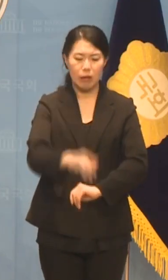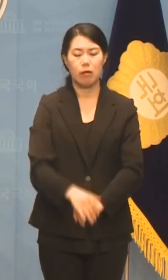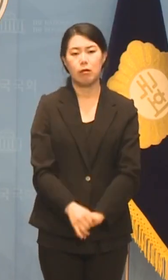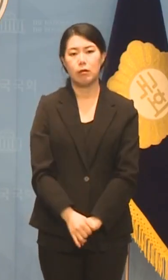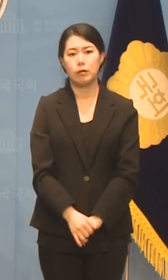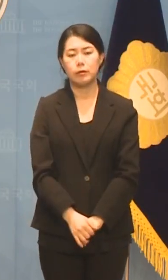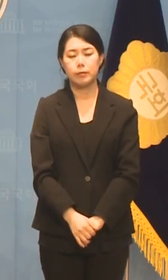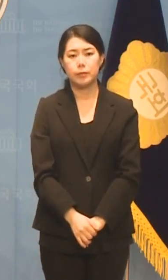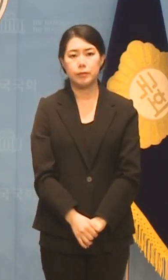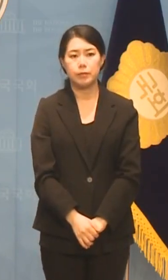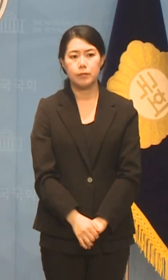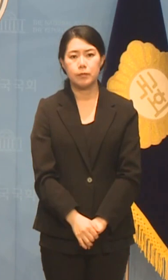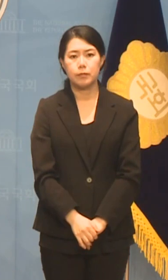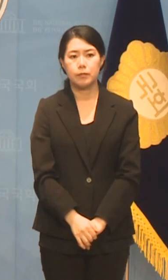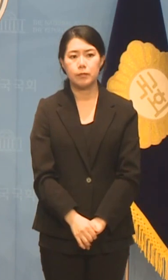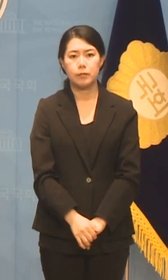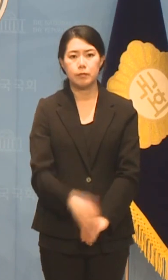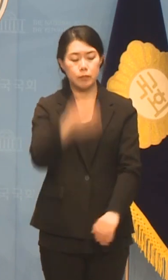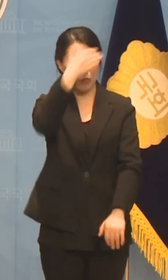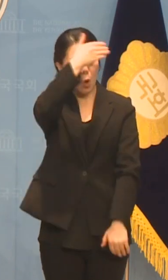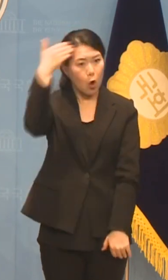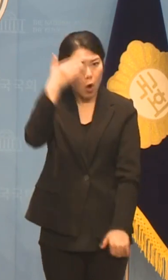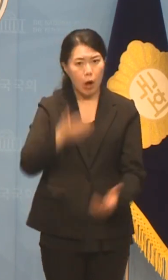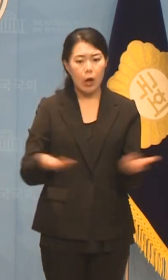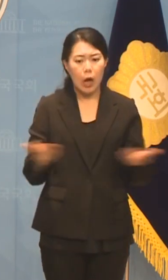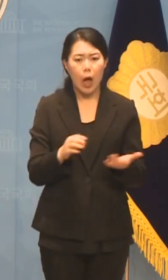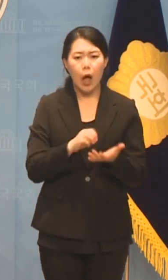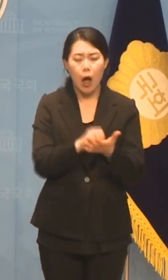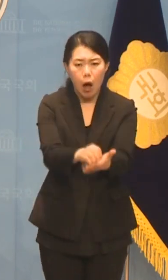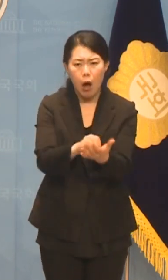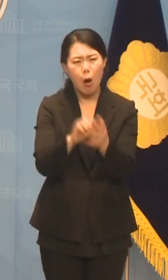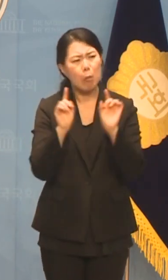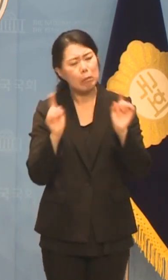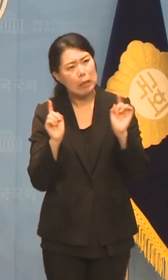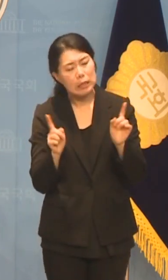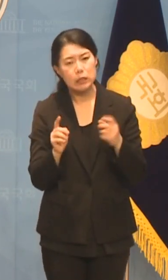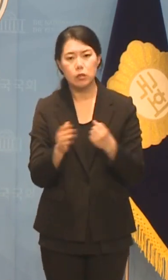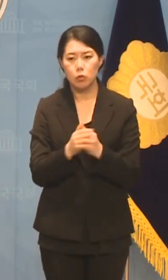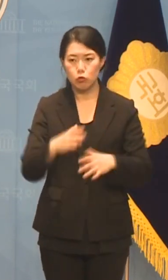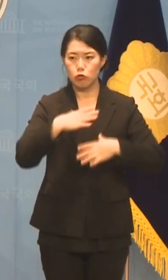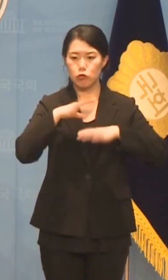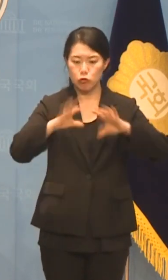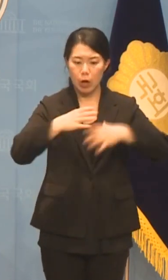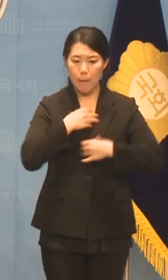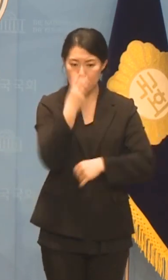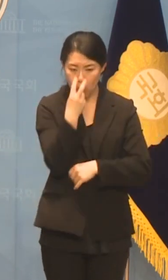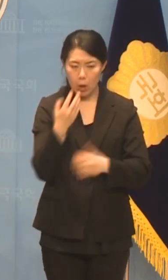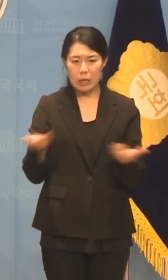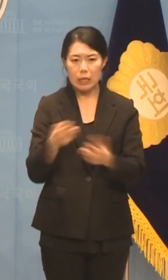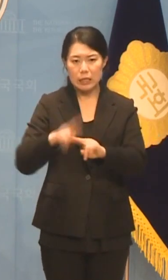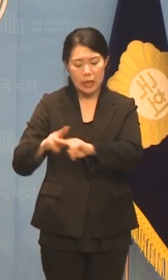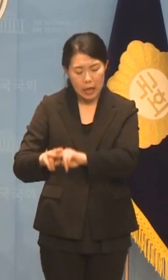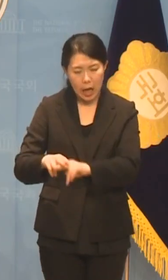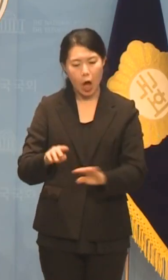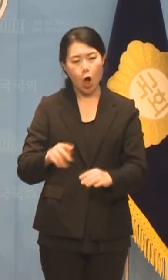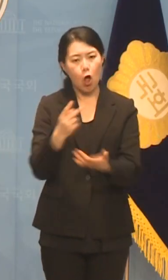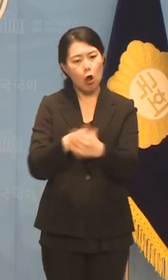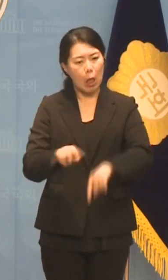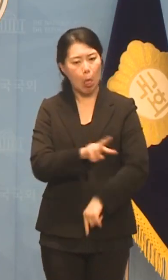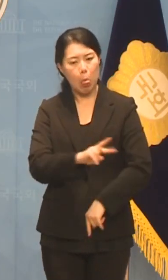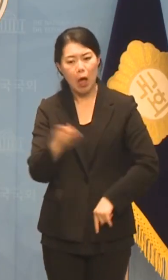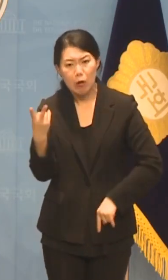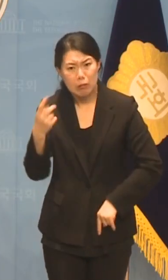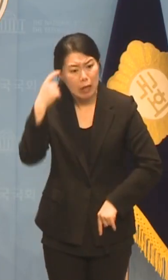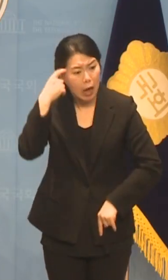합니다. 청년 취업난 시대를 이용해 국가안보와 일자리 정책을 맞바꾸려는 위험한